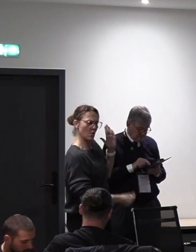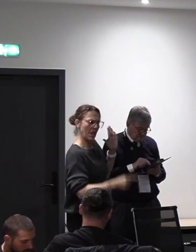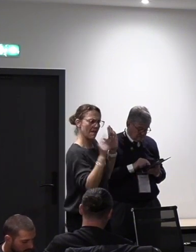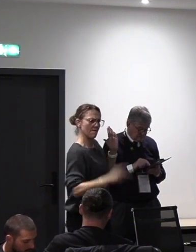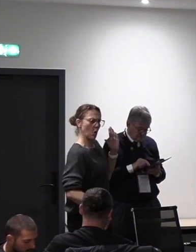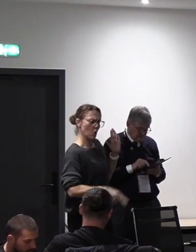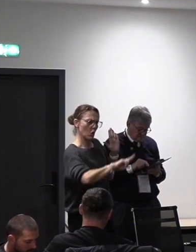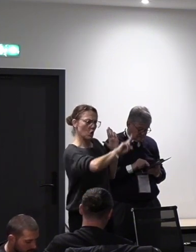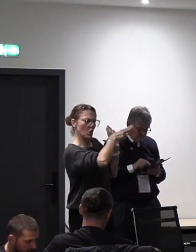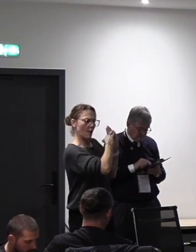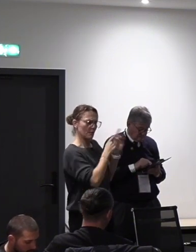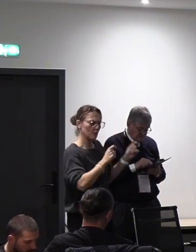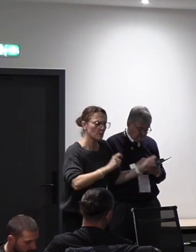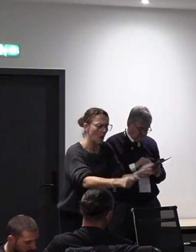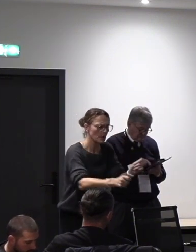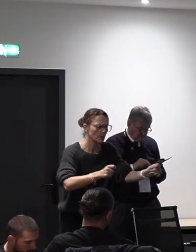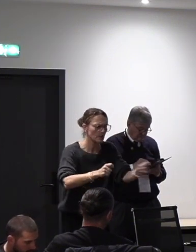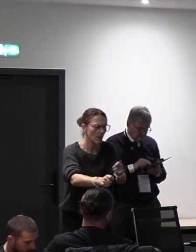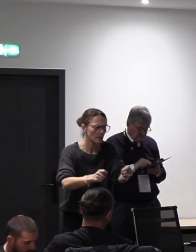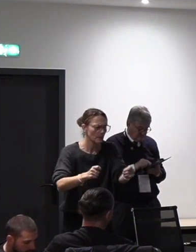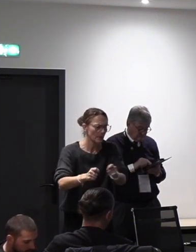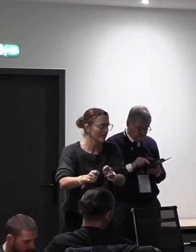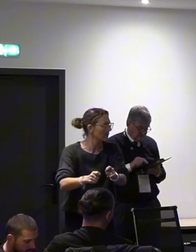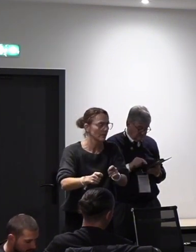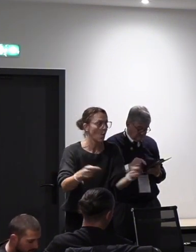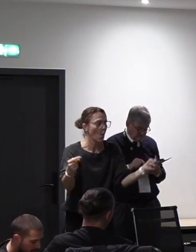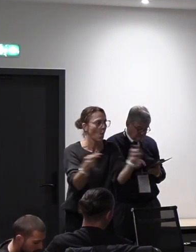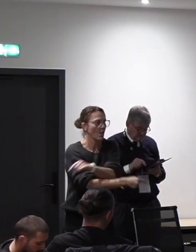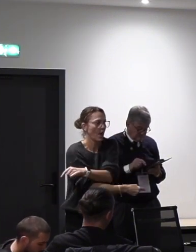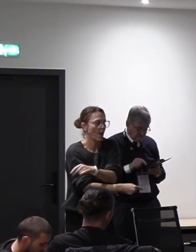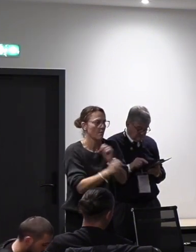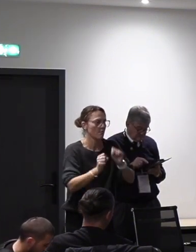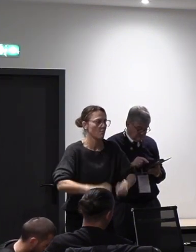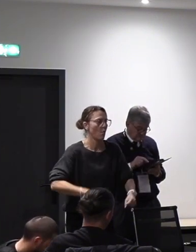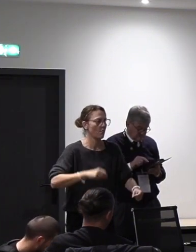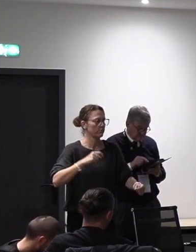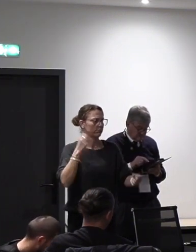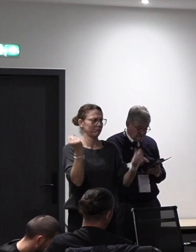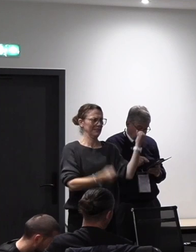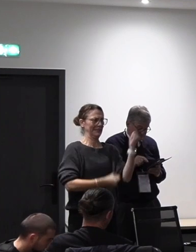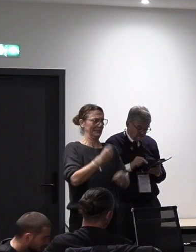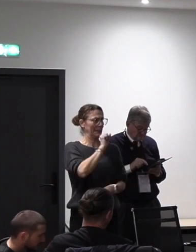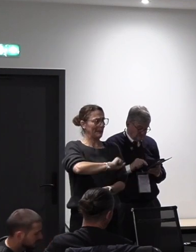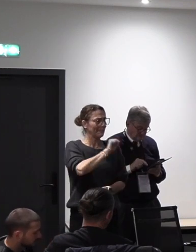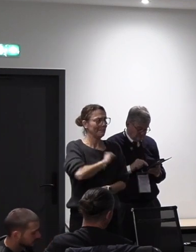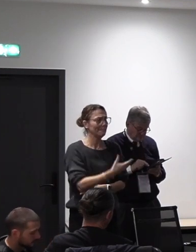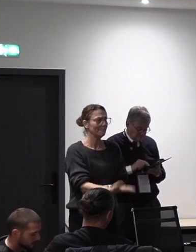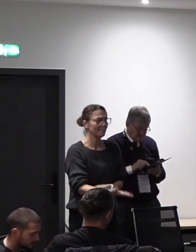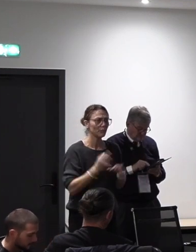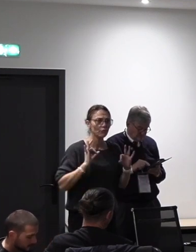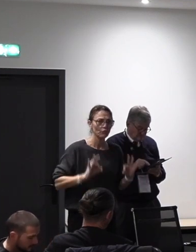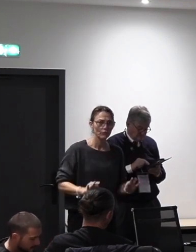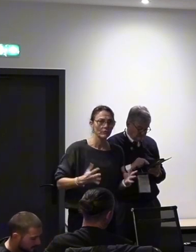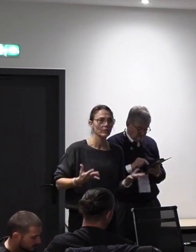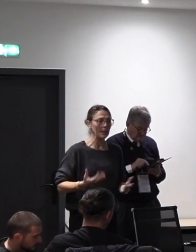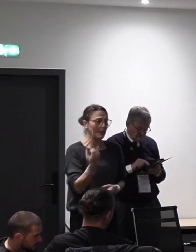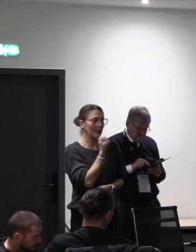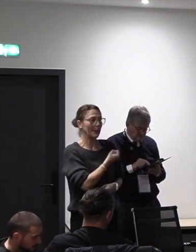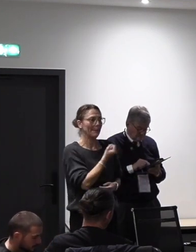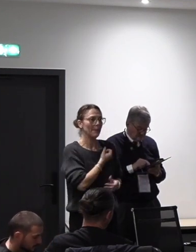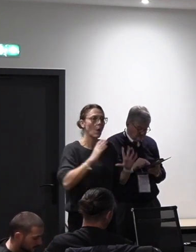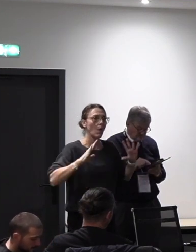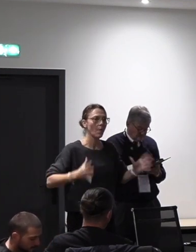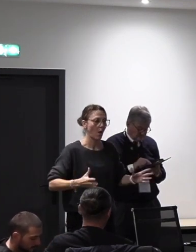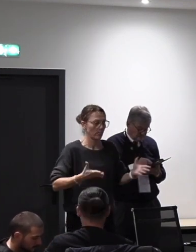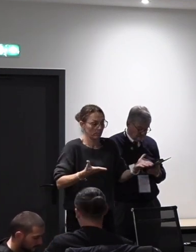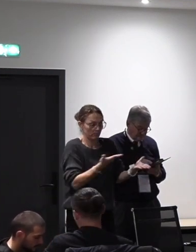acceptable, je risque d'entraîner au contraire de la démesure et de la barbarie. Alors le meilleur moyen de cette barbarie, c'est de supprimer